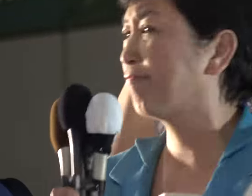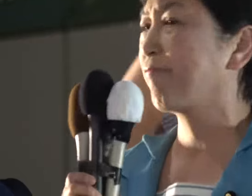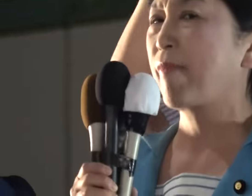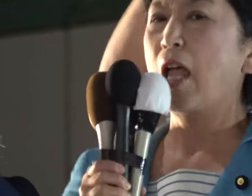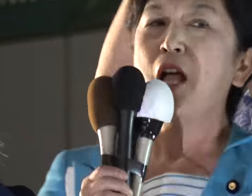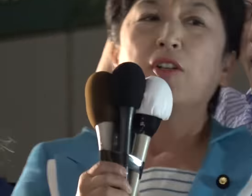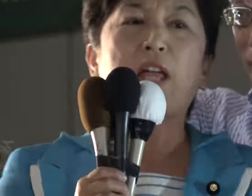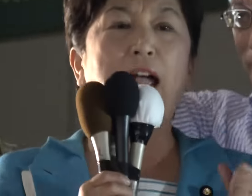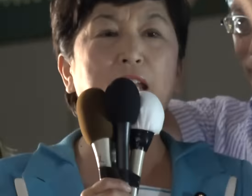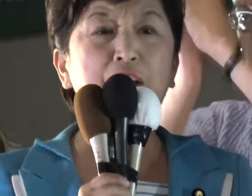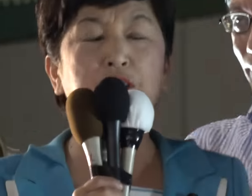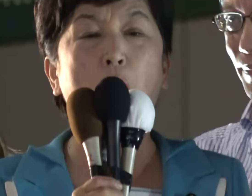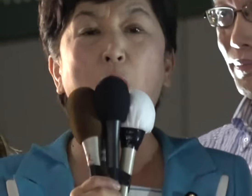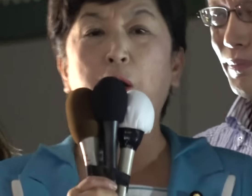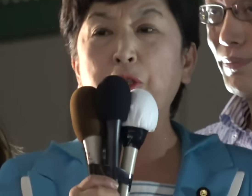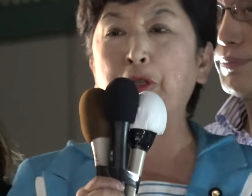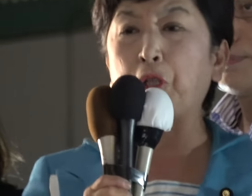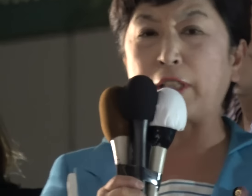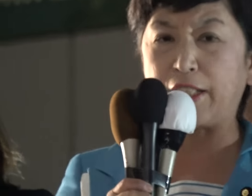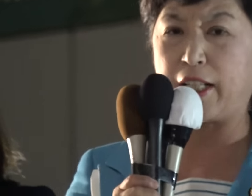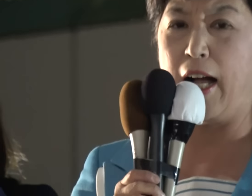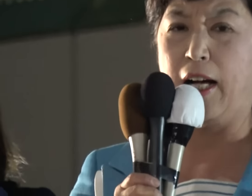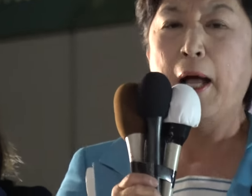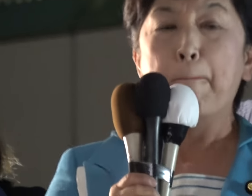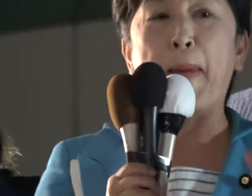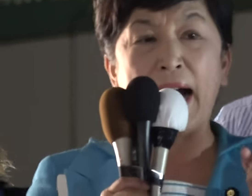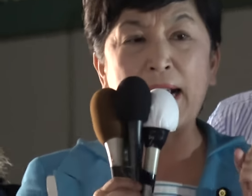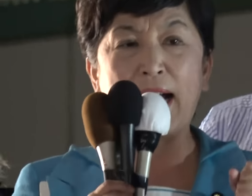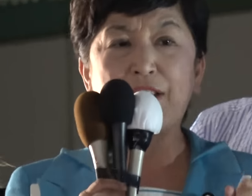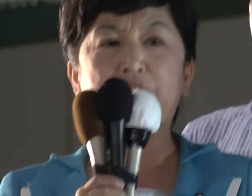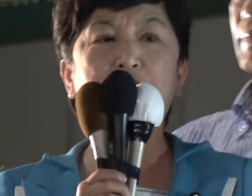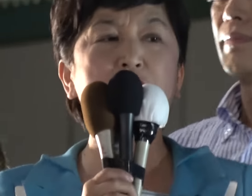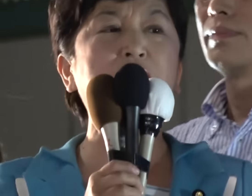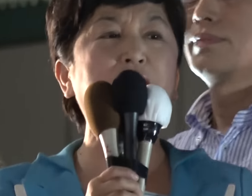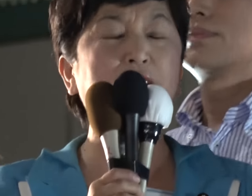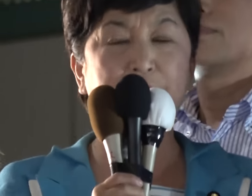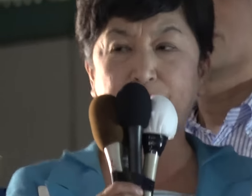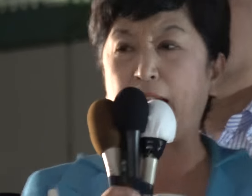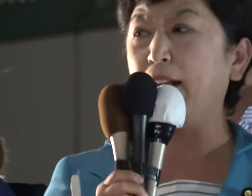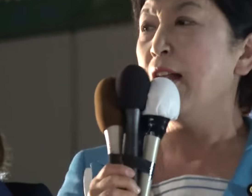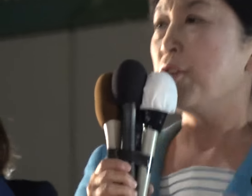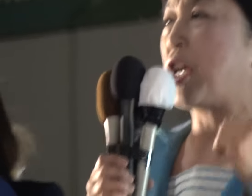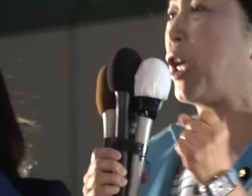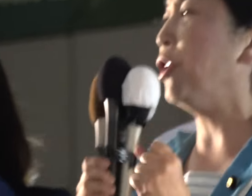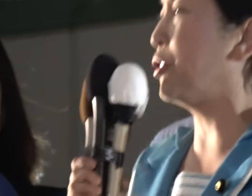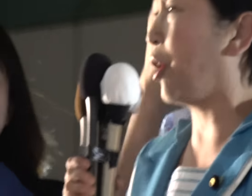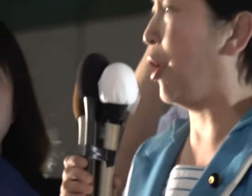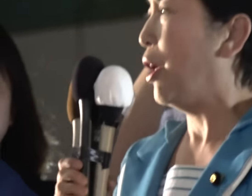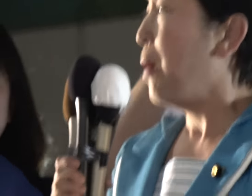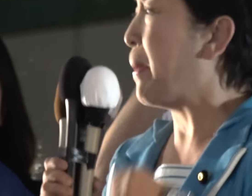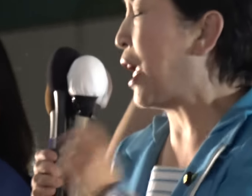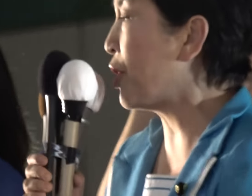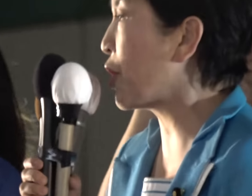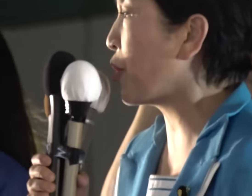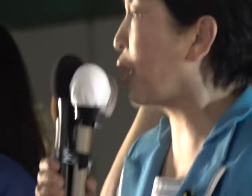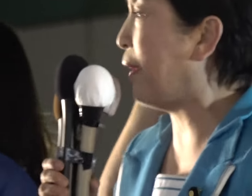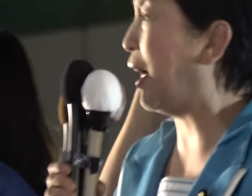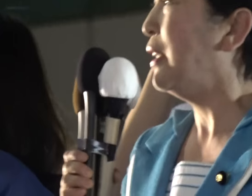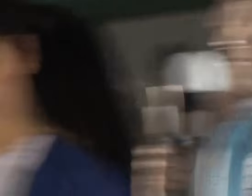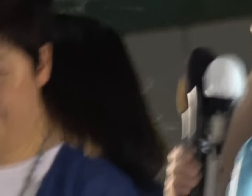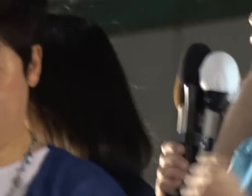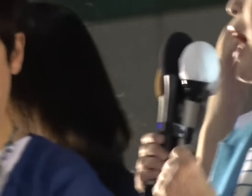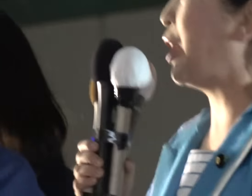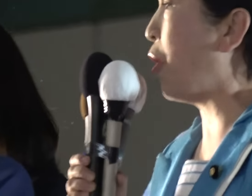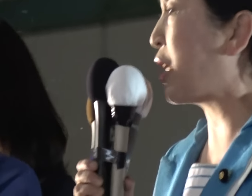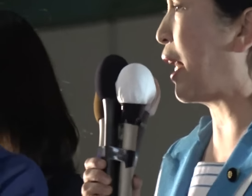。対立候補の人たちが万が一塵になって自由と民主主義